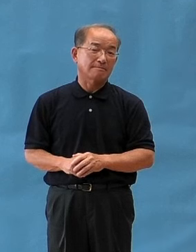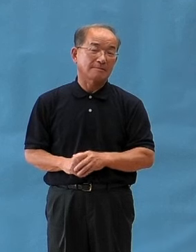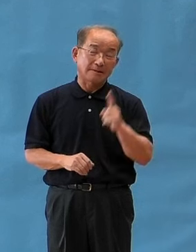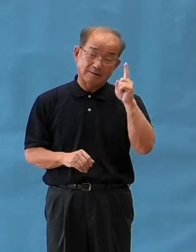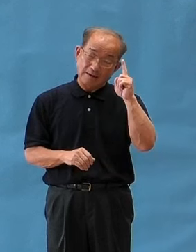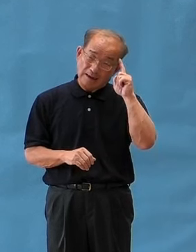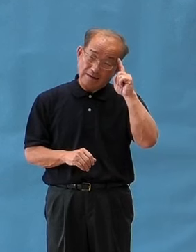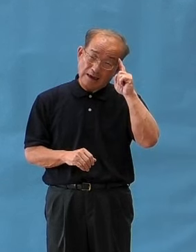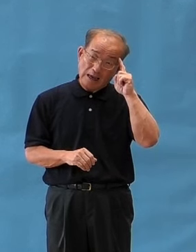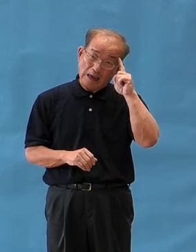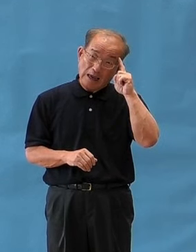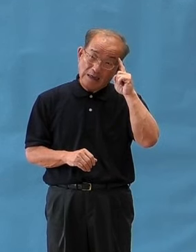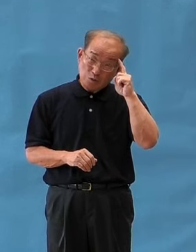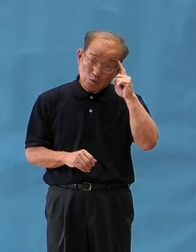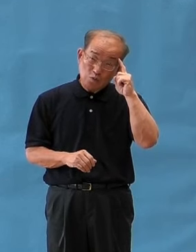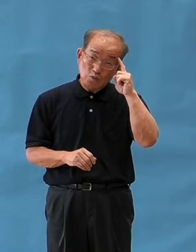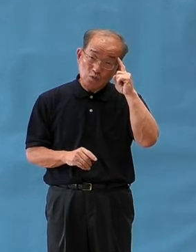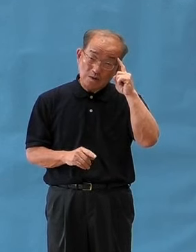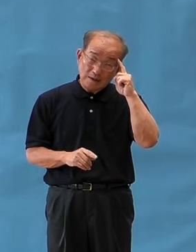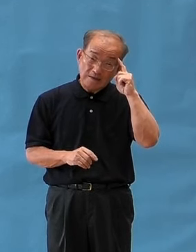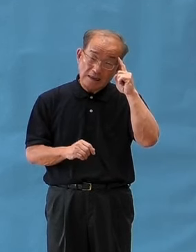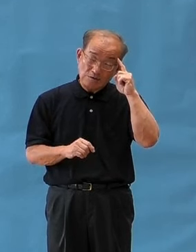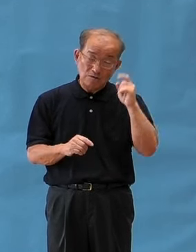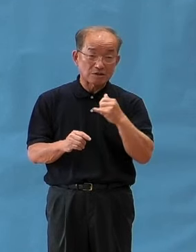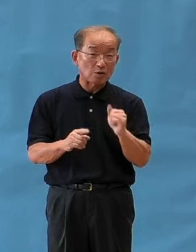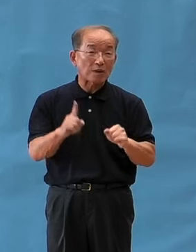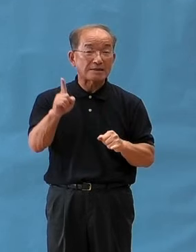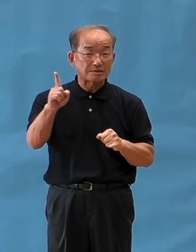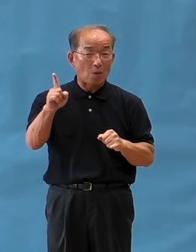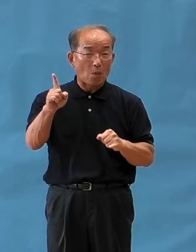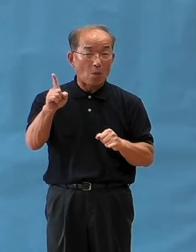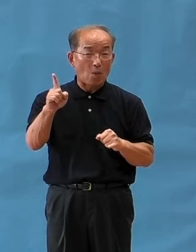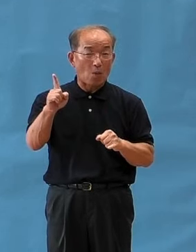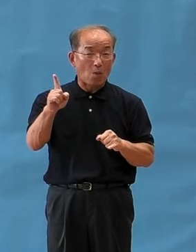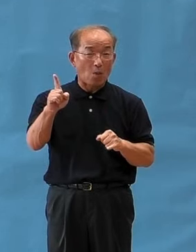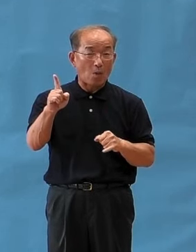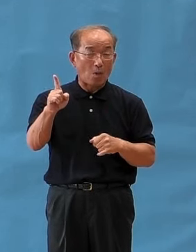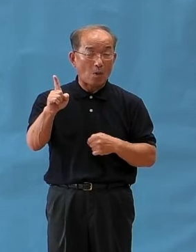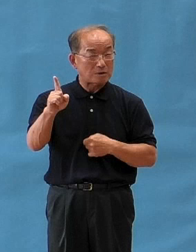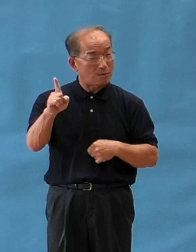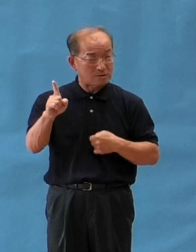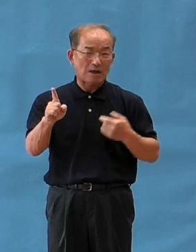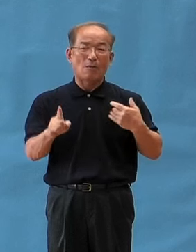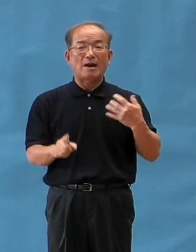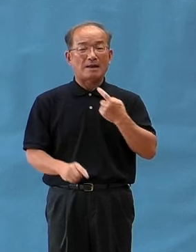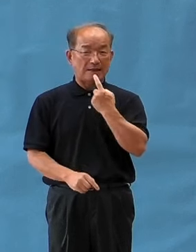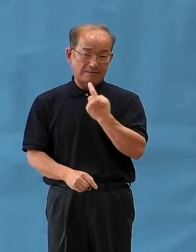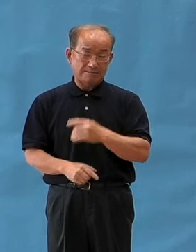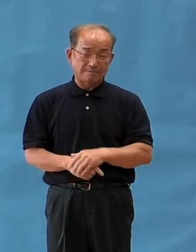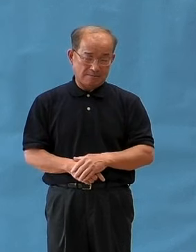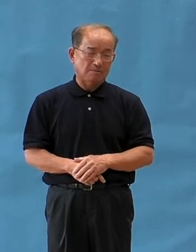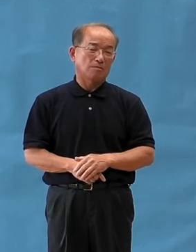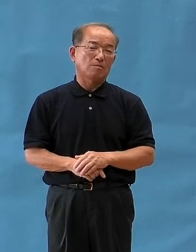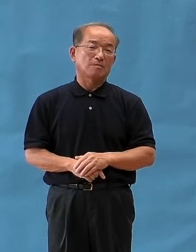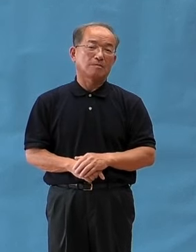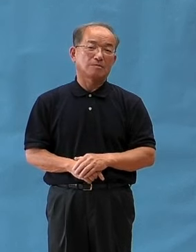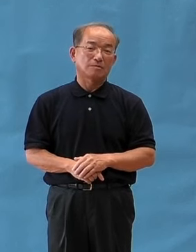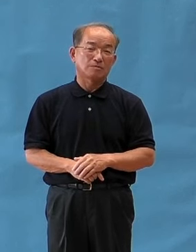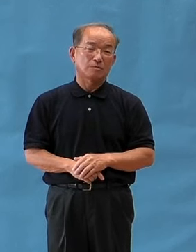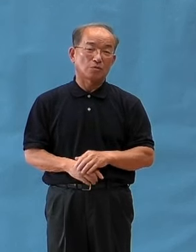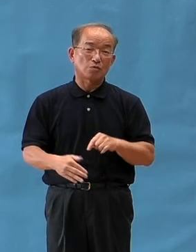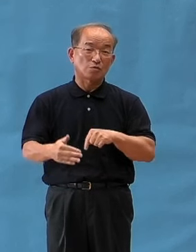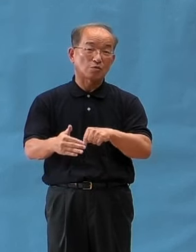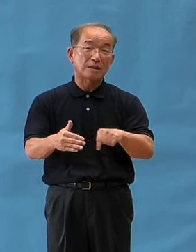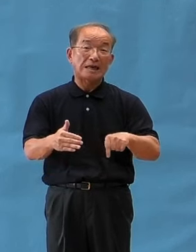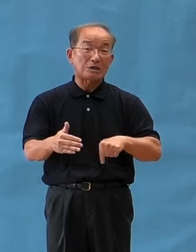える人たちの、 その思考回路がわからないし、もうこういうこんな内容はもう絶